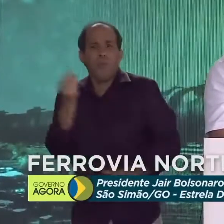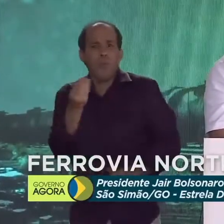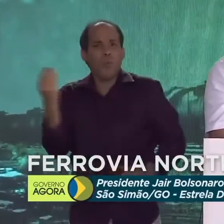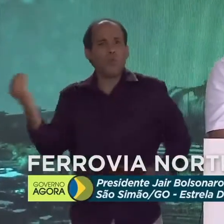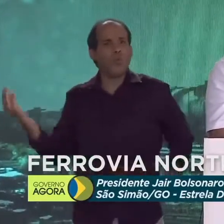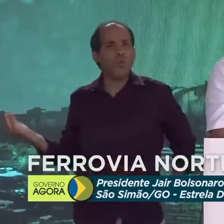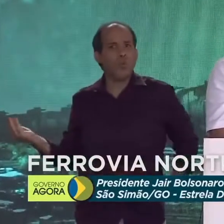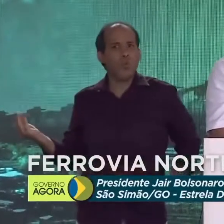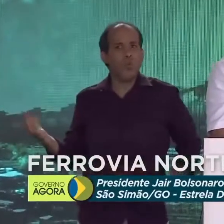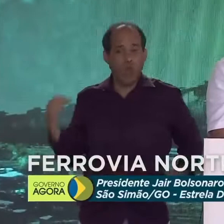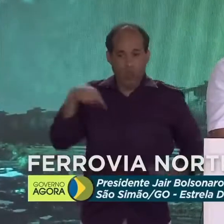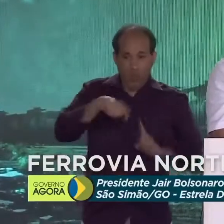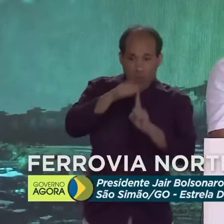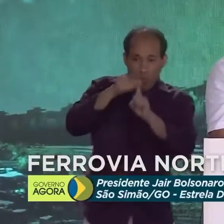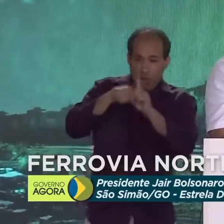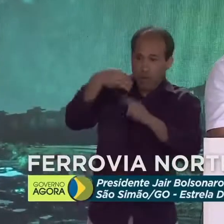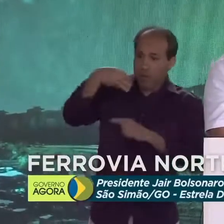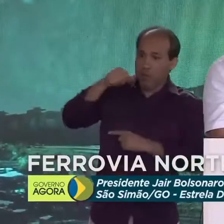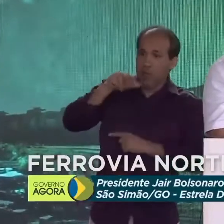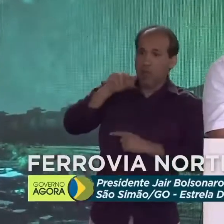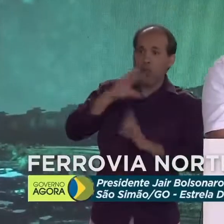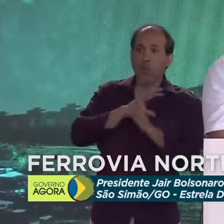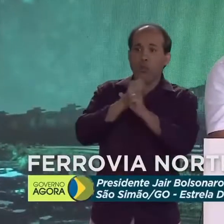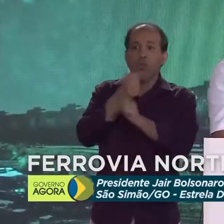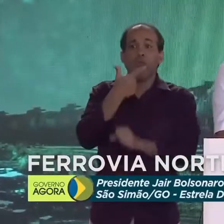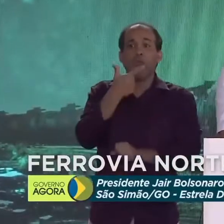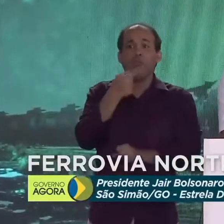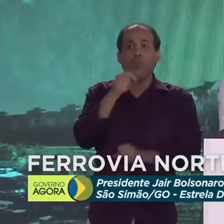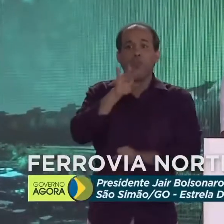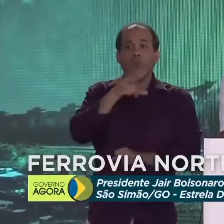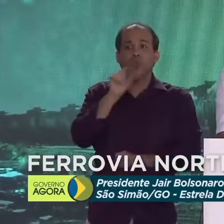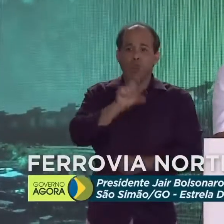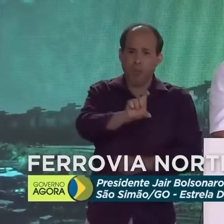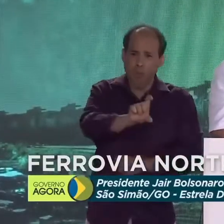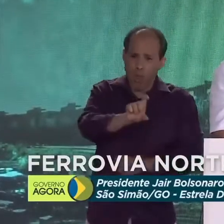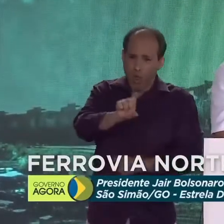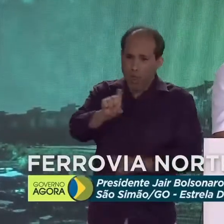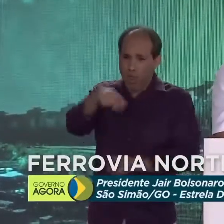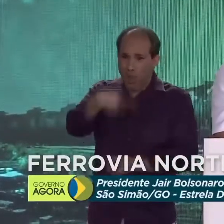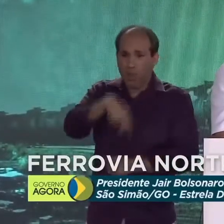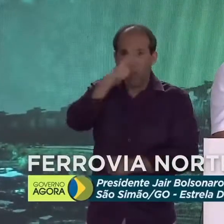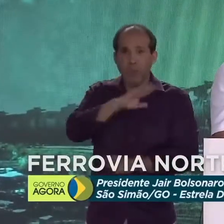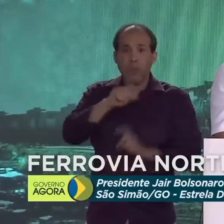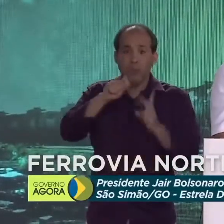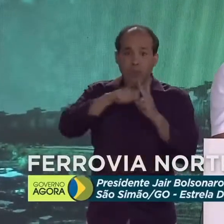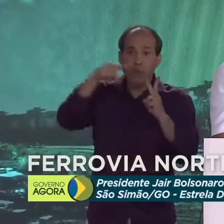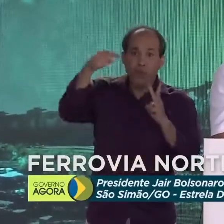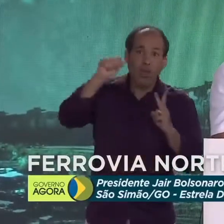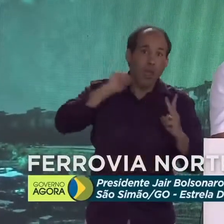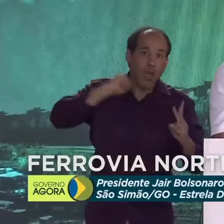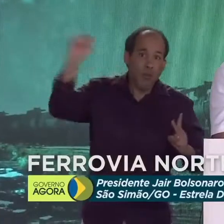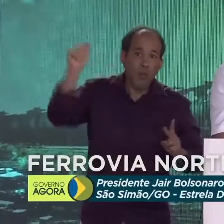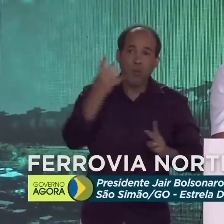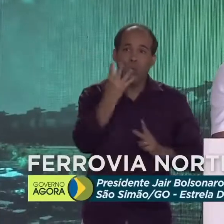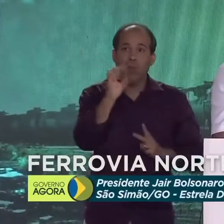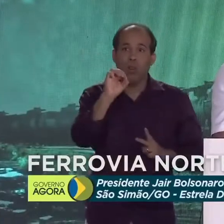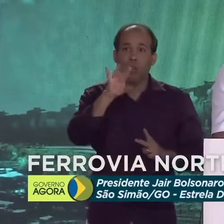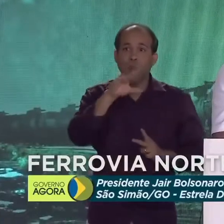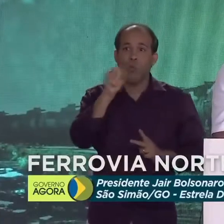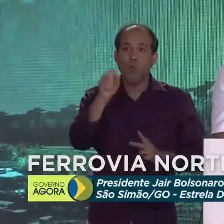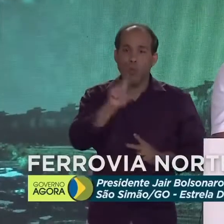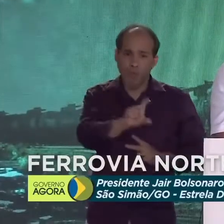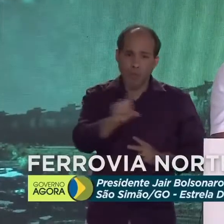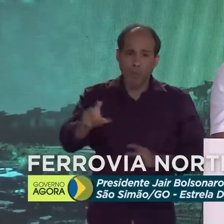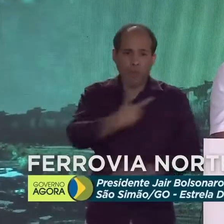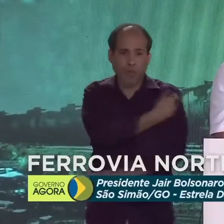É só esse mês, vamos chegar a 20 milhões de doses para nós, no mínimo. O mês que vem, no mínimo 40 milhões de